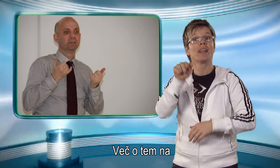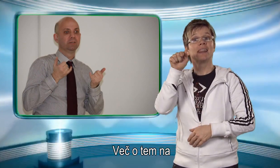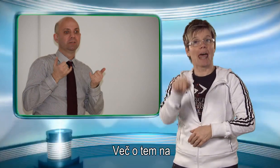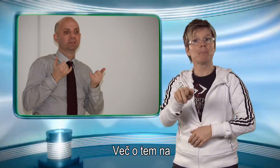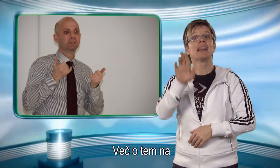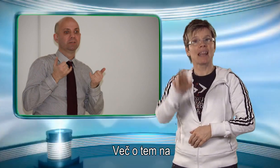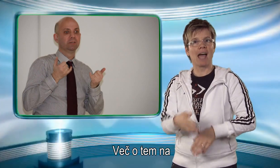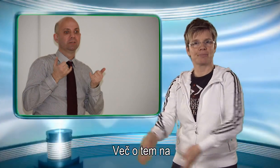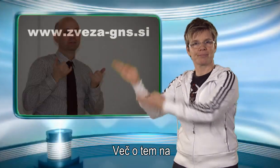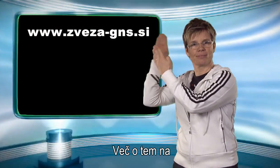na